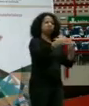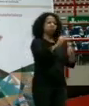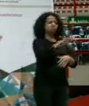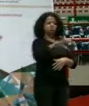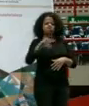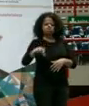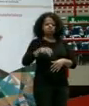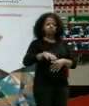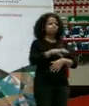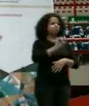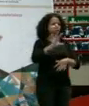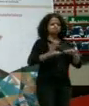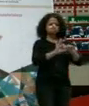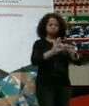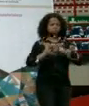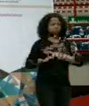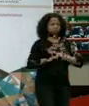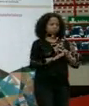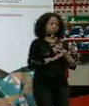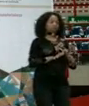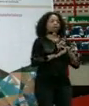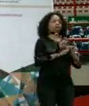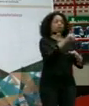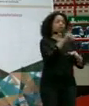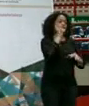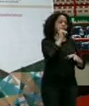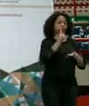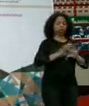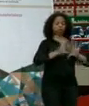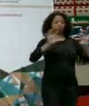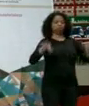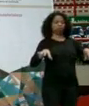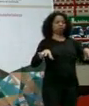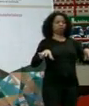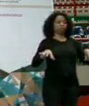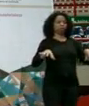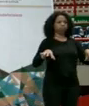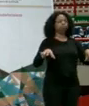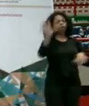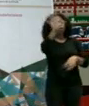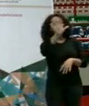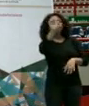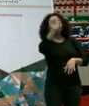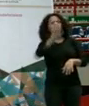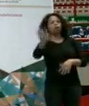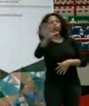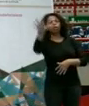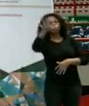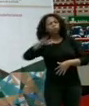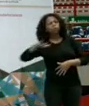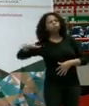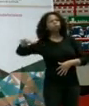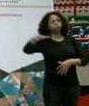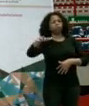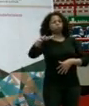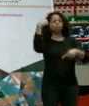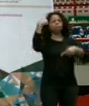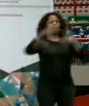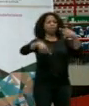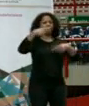você Espanha, você reinos italianos, você Prússia, todos os países europeus estariam proibidos